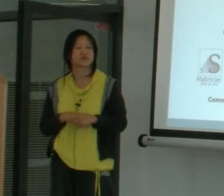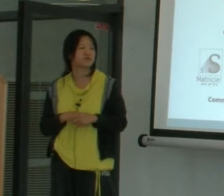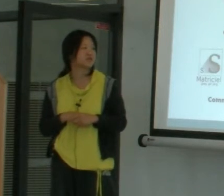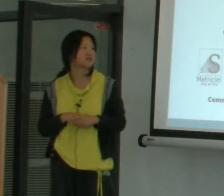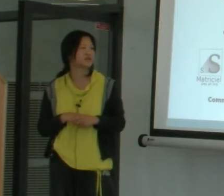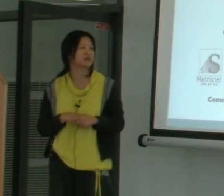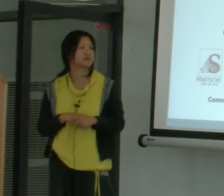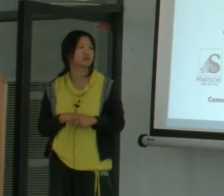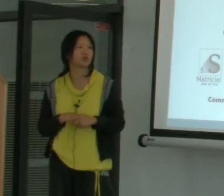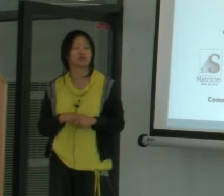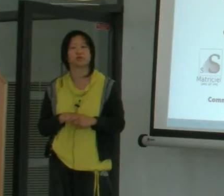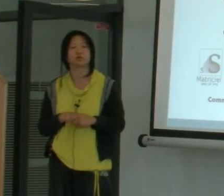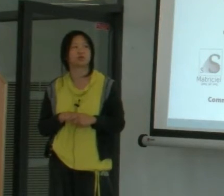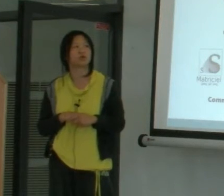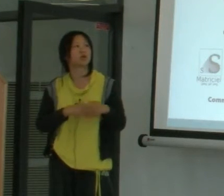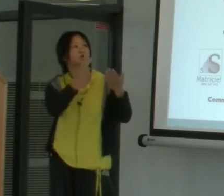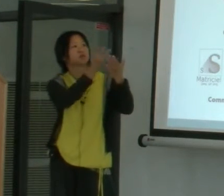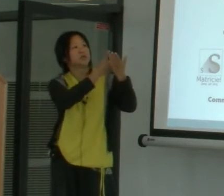Donc ça aussi, c'est intéressant pour